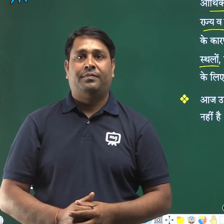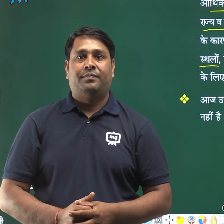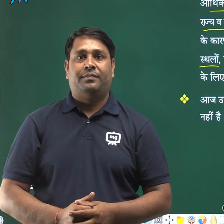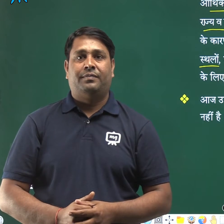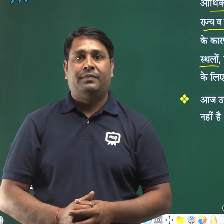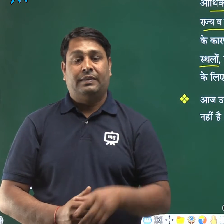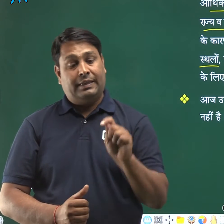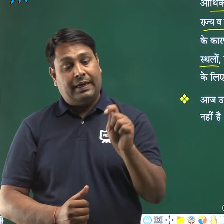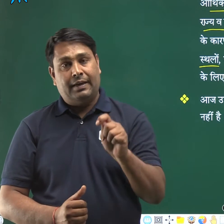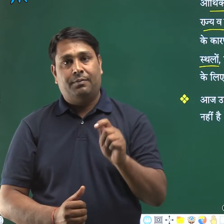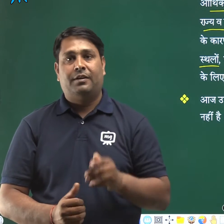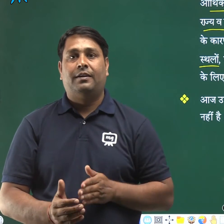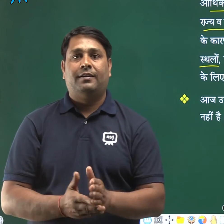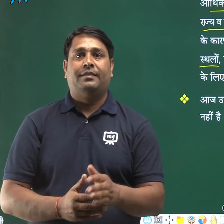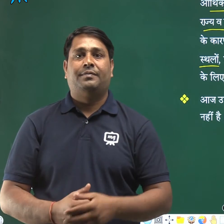नौकरी करने के लिए